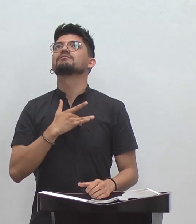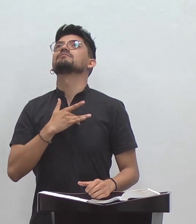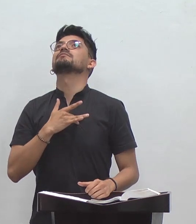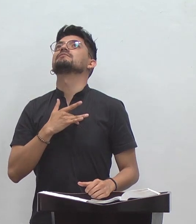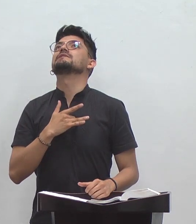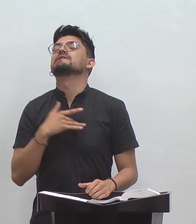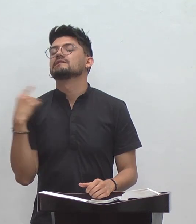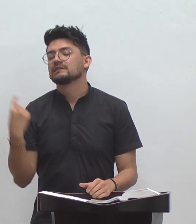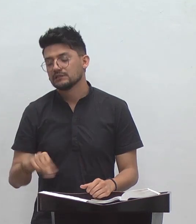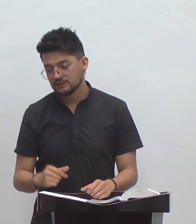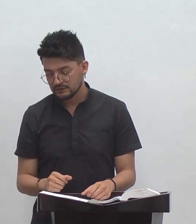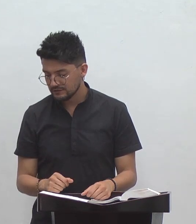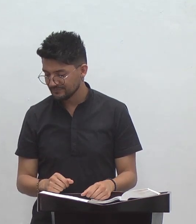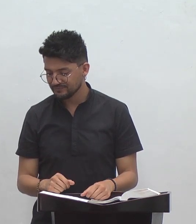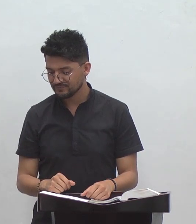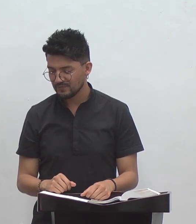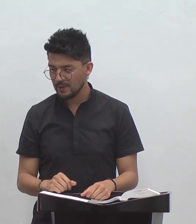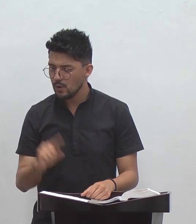año he sentido que Dios ha hecho un llamado a mi vida.